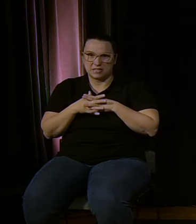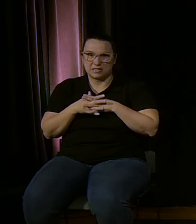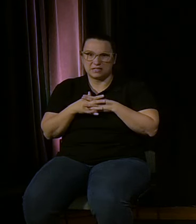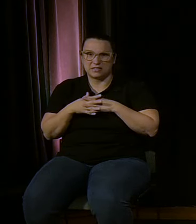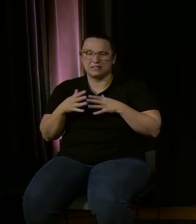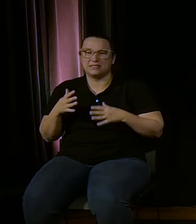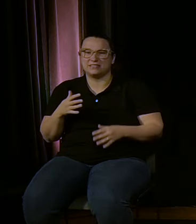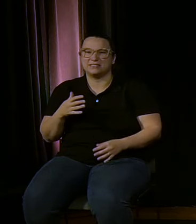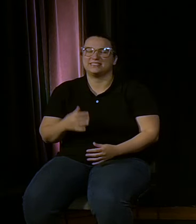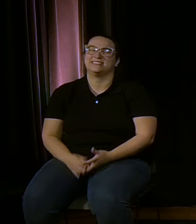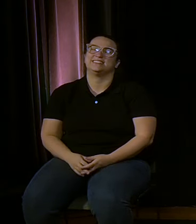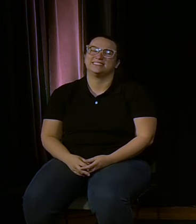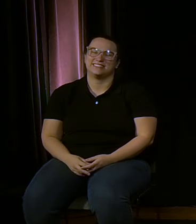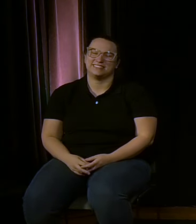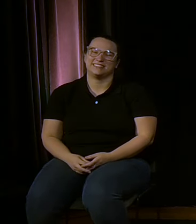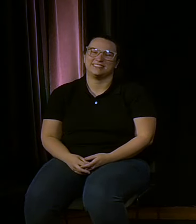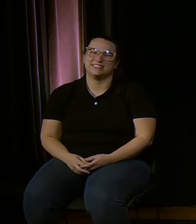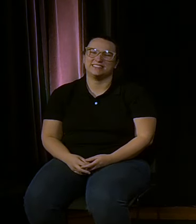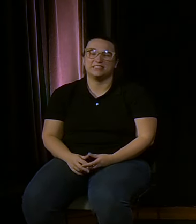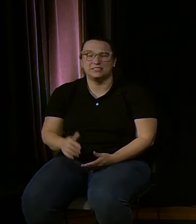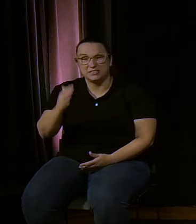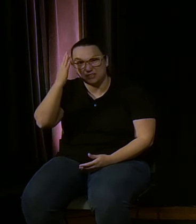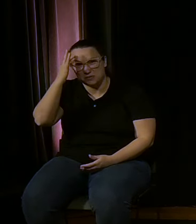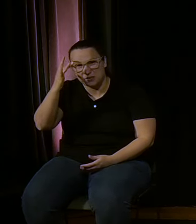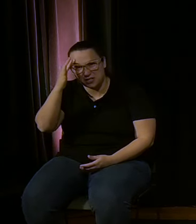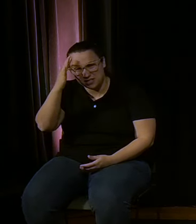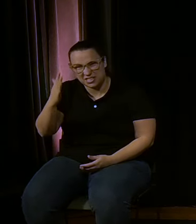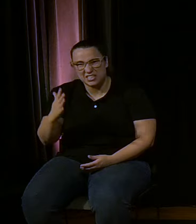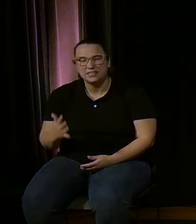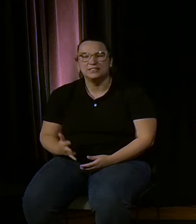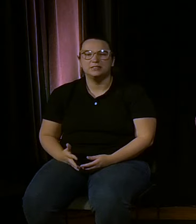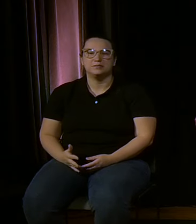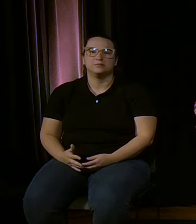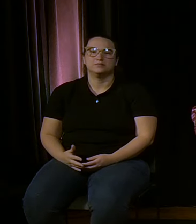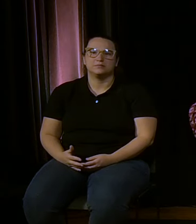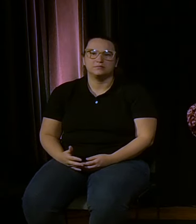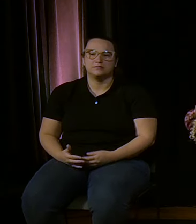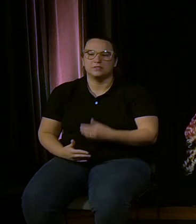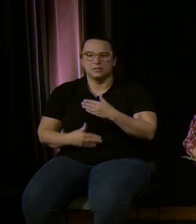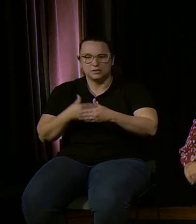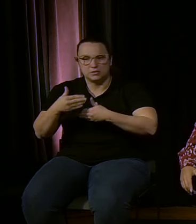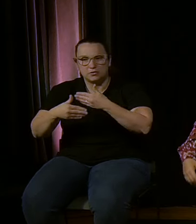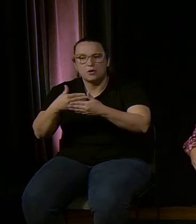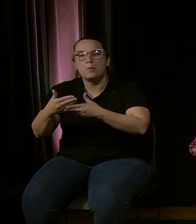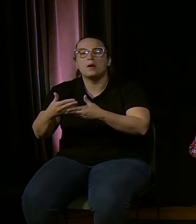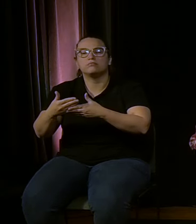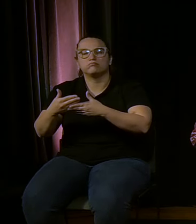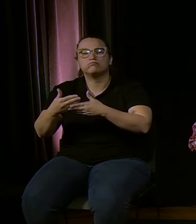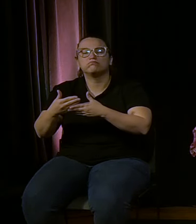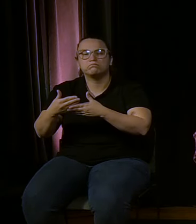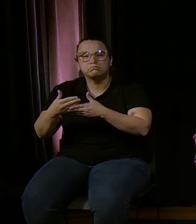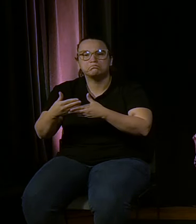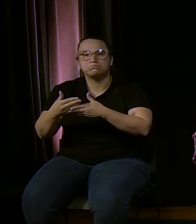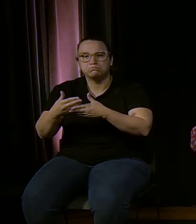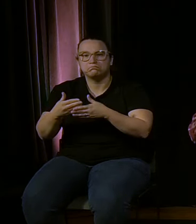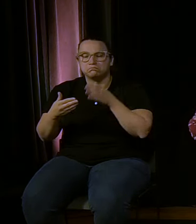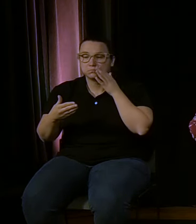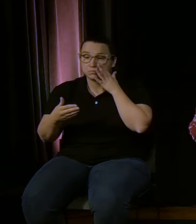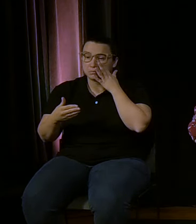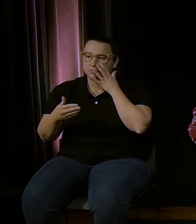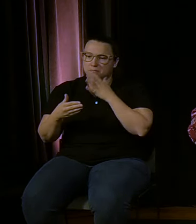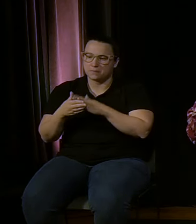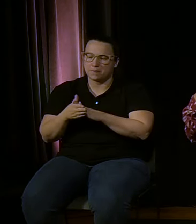Lélia Gonzalez. E de pensar essa formação enquanto uma formação que está muito